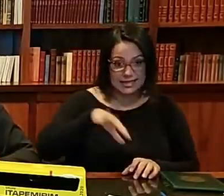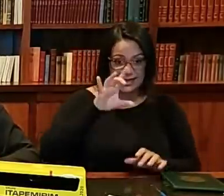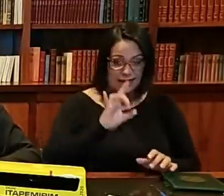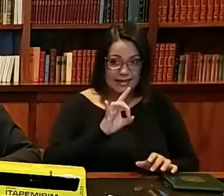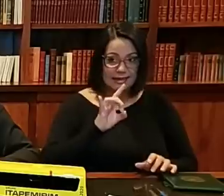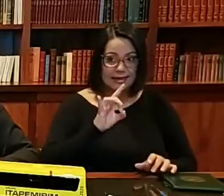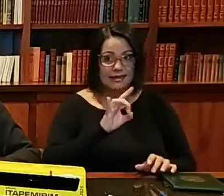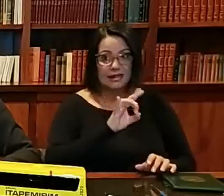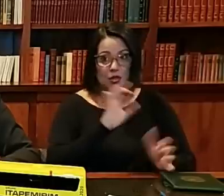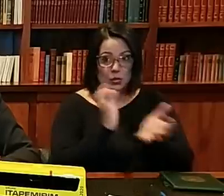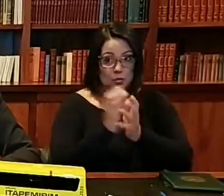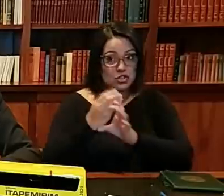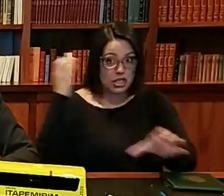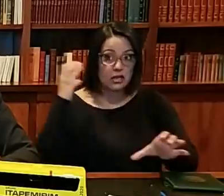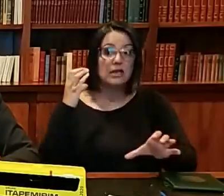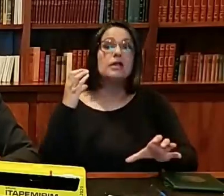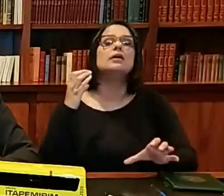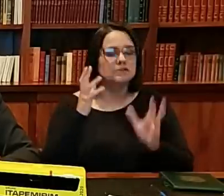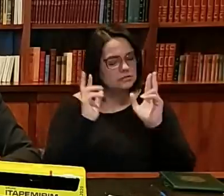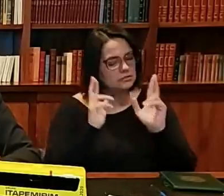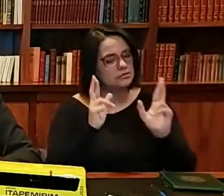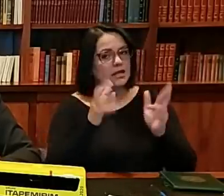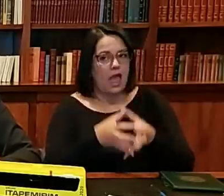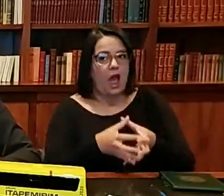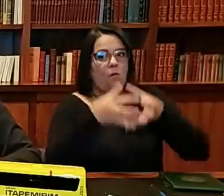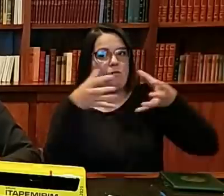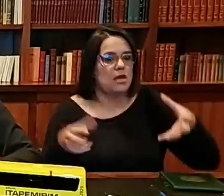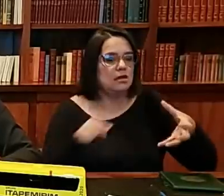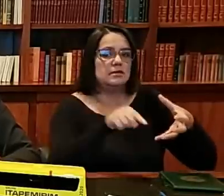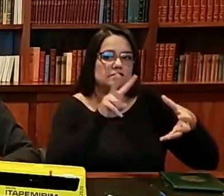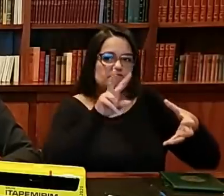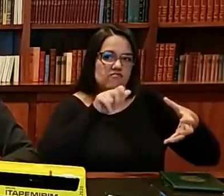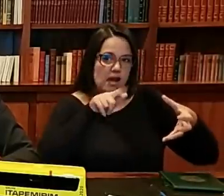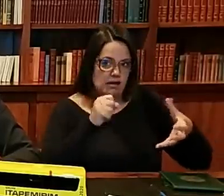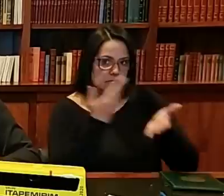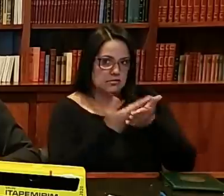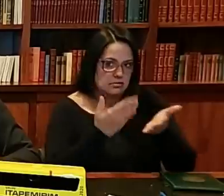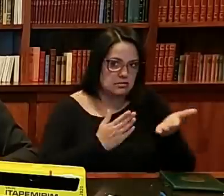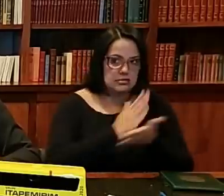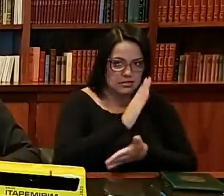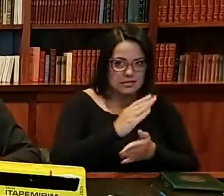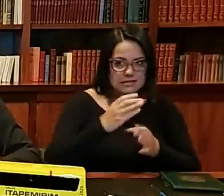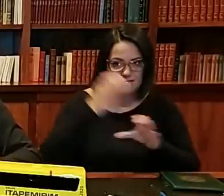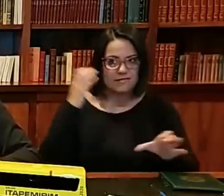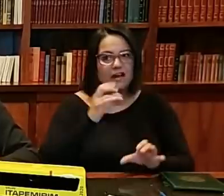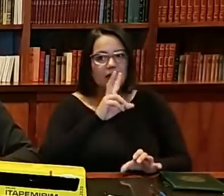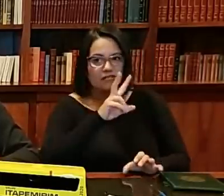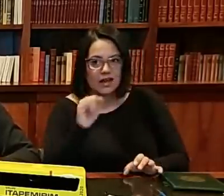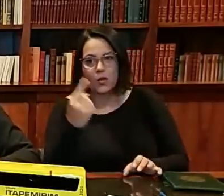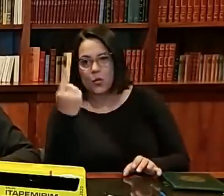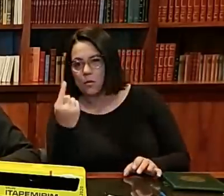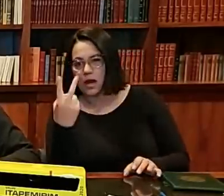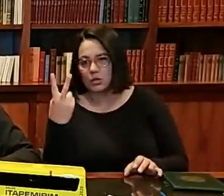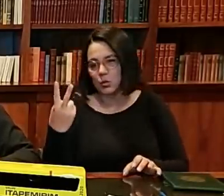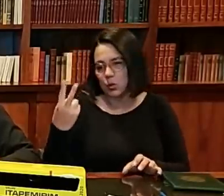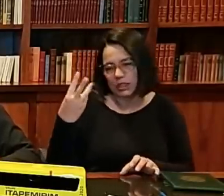lá de engenharia sofra uma pequena majoração, né? E obviamente vai tirar de uma, duas, três vagas da